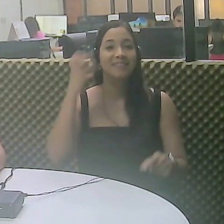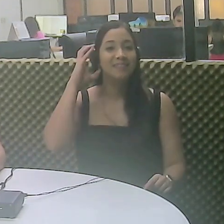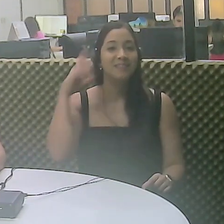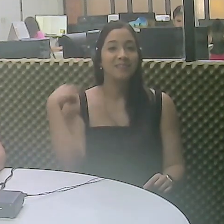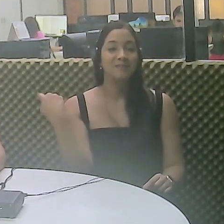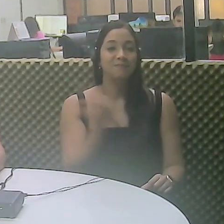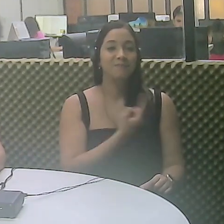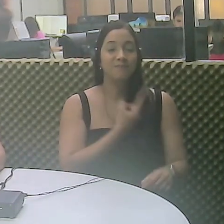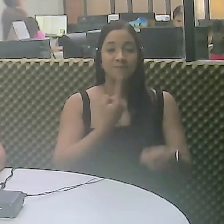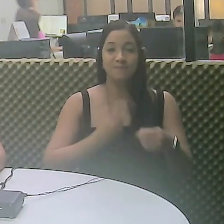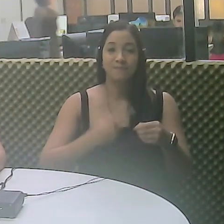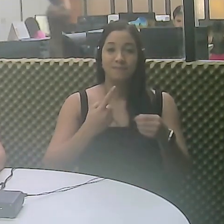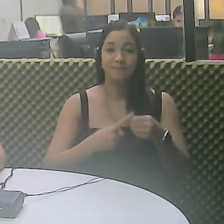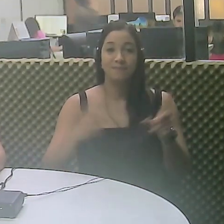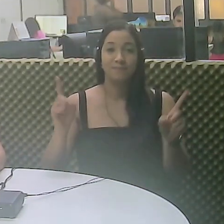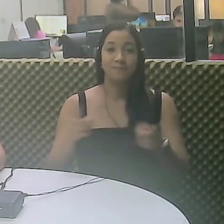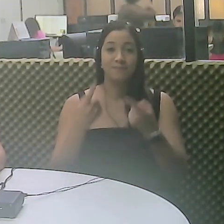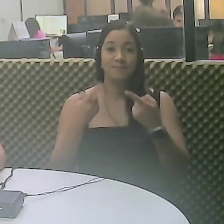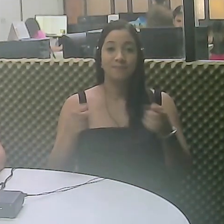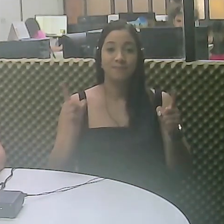Rádio Nossa Cidade.